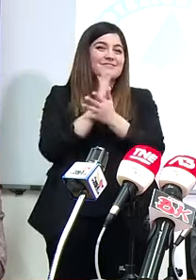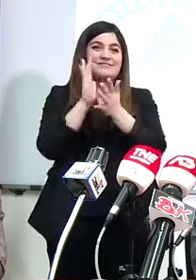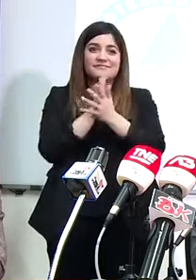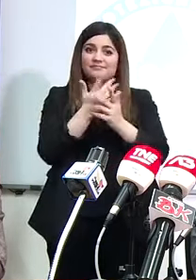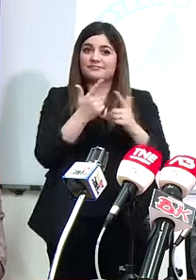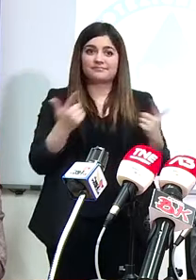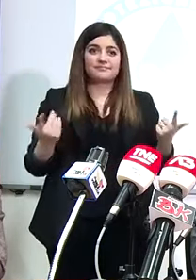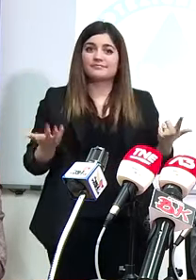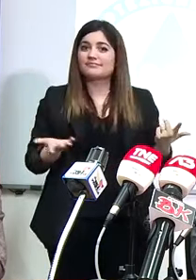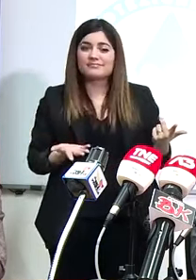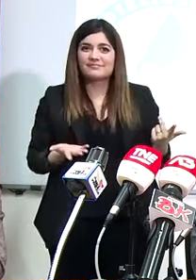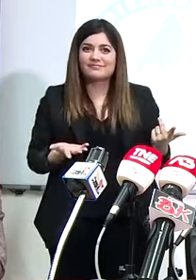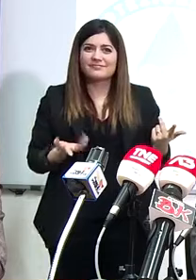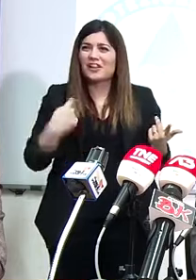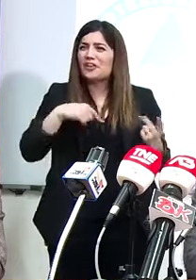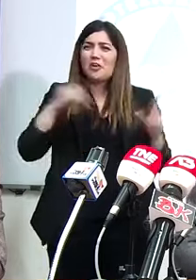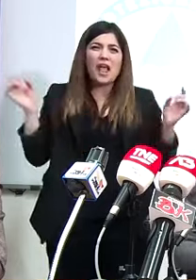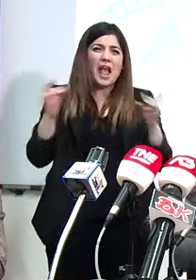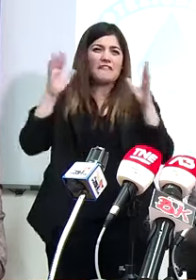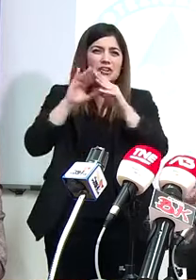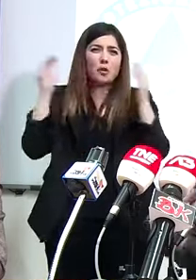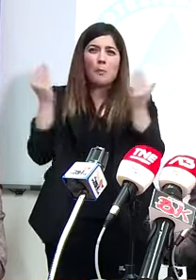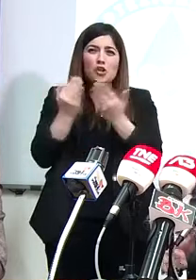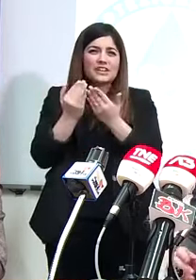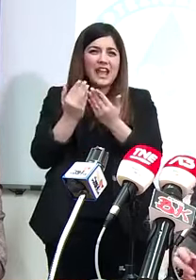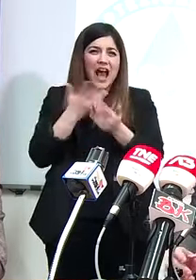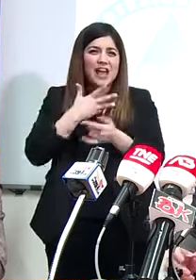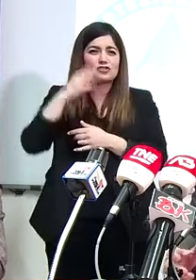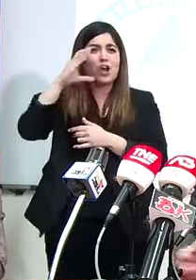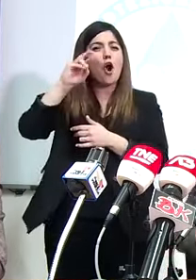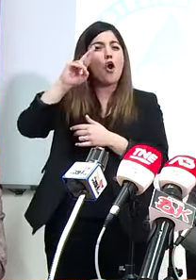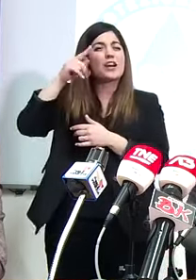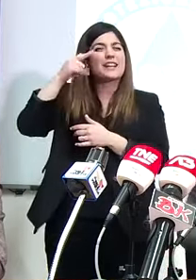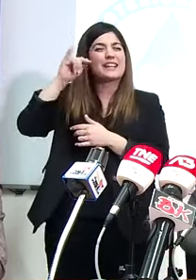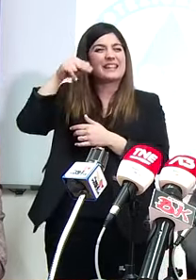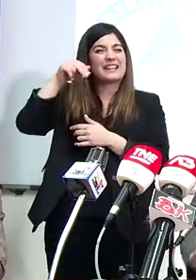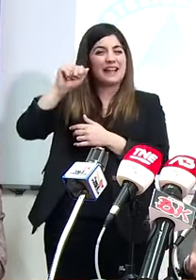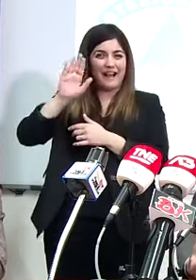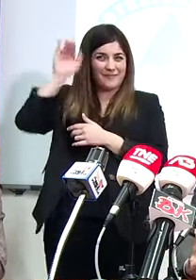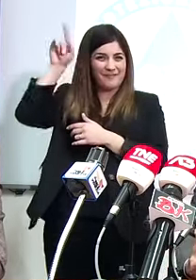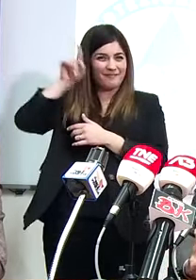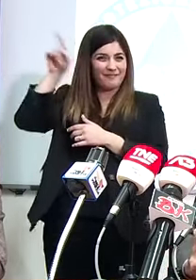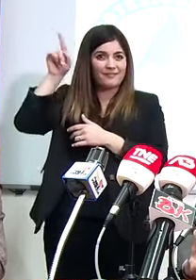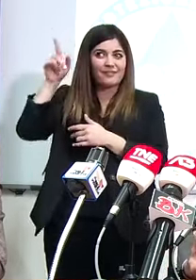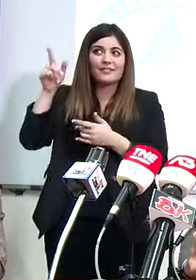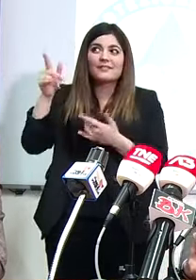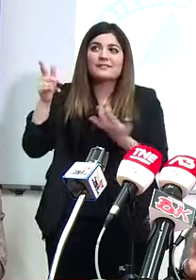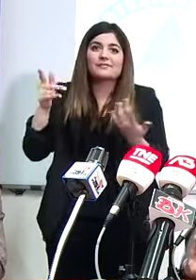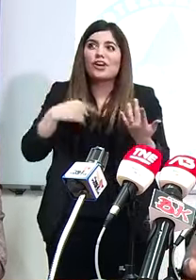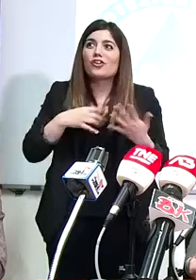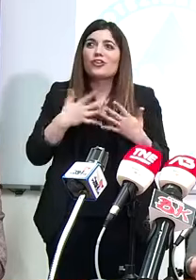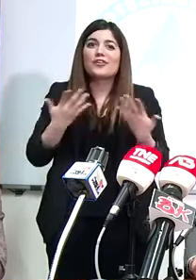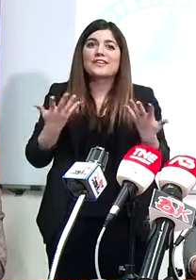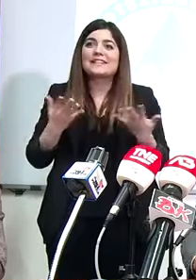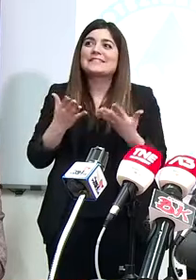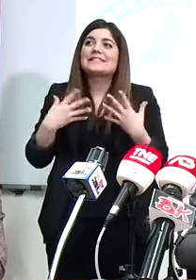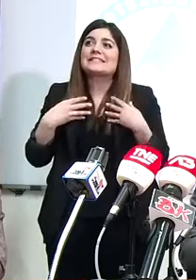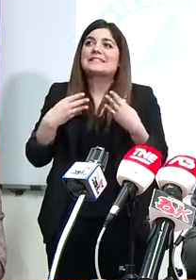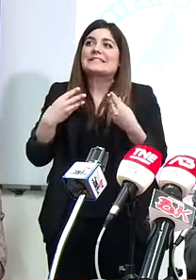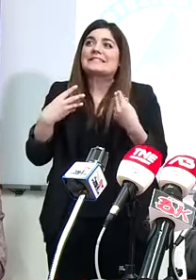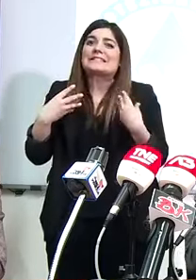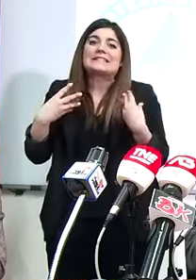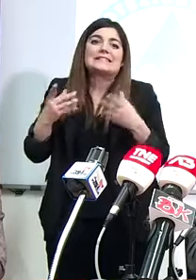mondiale a cortina è sicuramente ha rilanciato a livello internazionale ma non lo stiamo vivendo come dovremmo viverlo io sono convinto